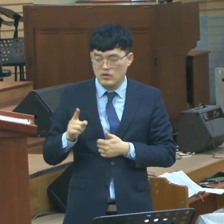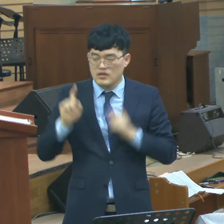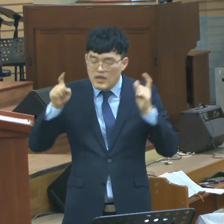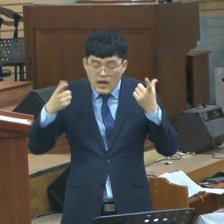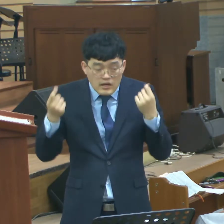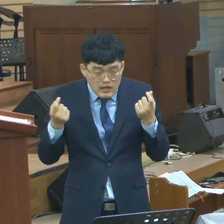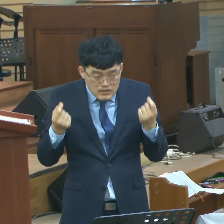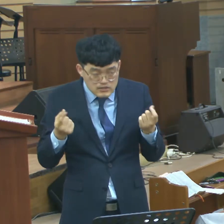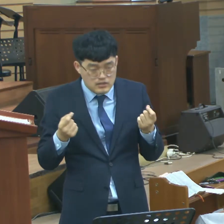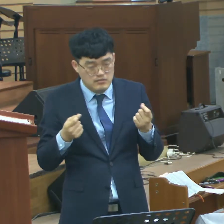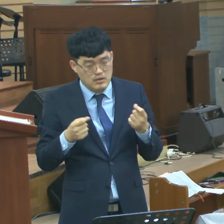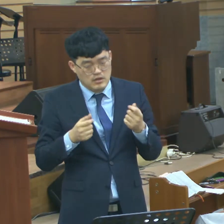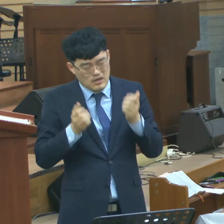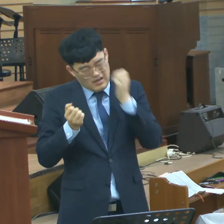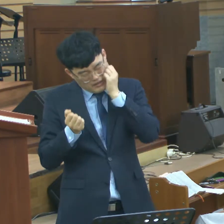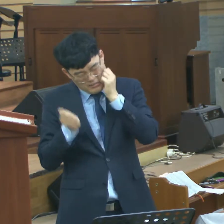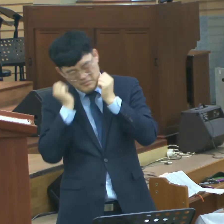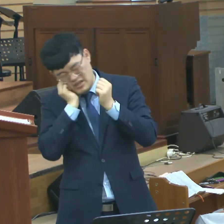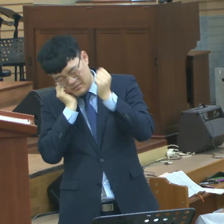얼마나 이 세상에 어려움이 많은지 몰라요.